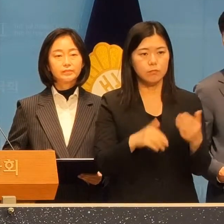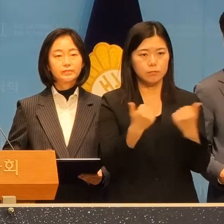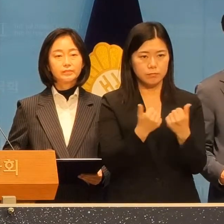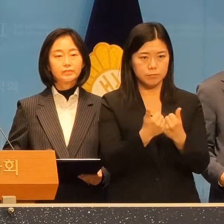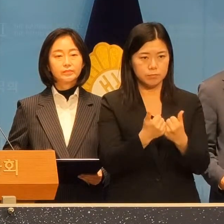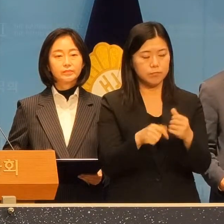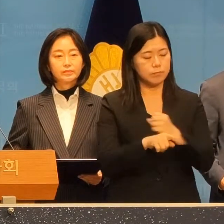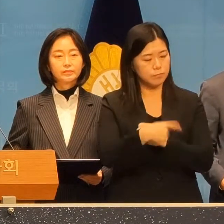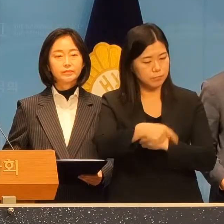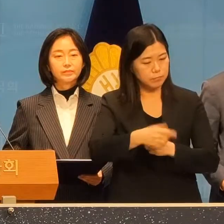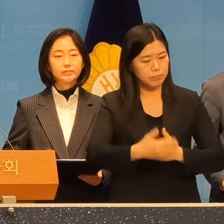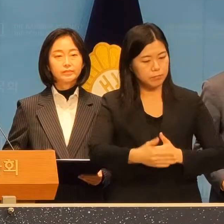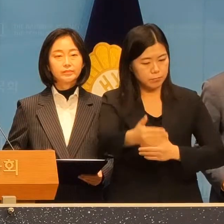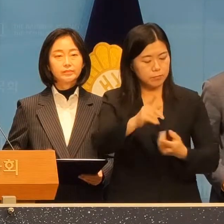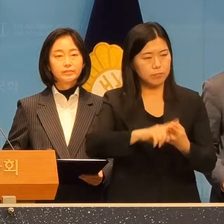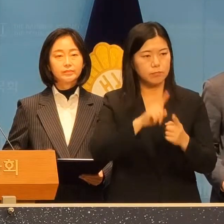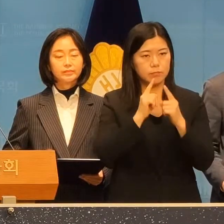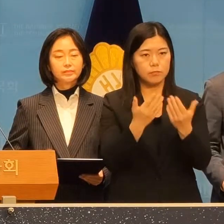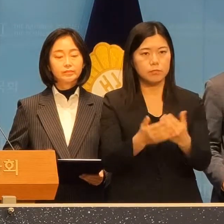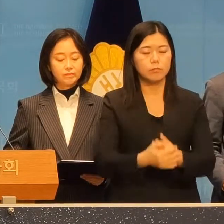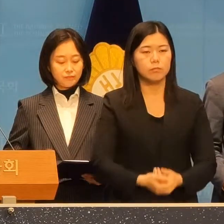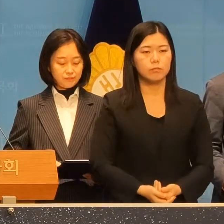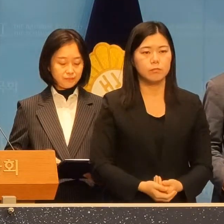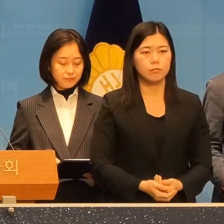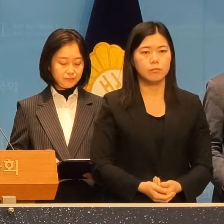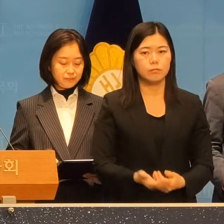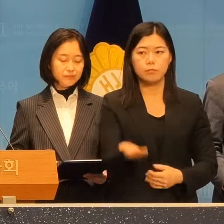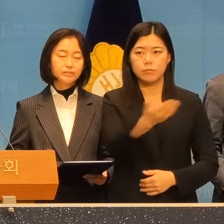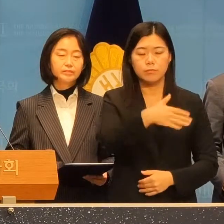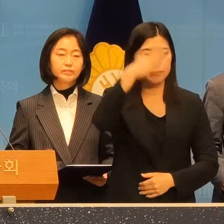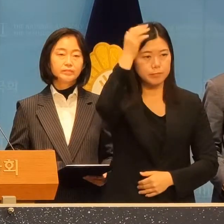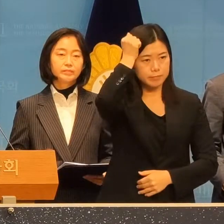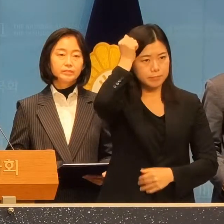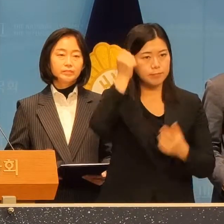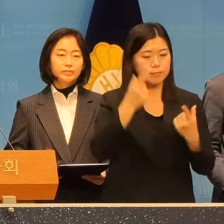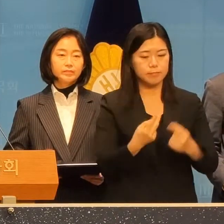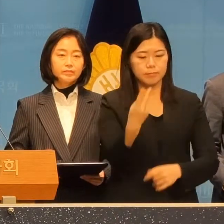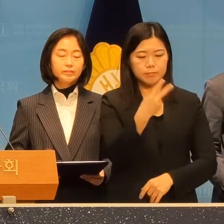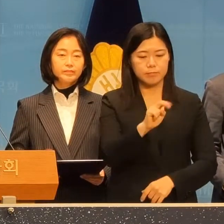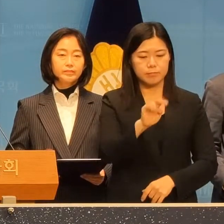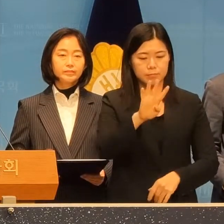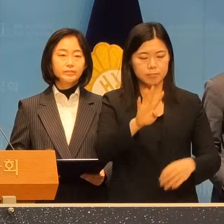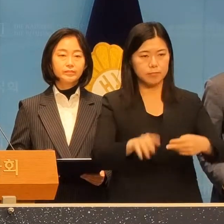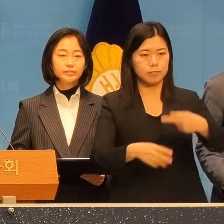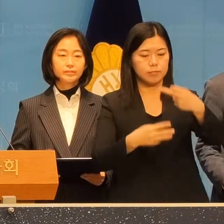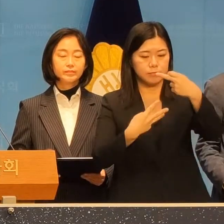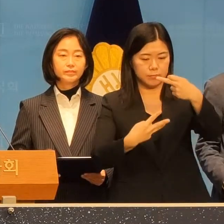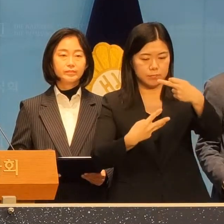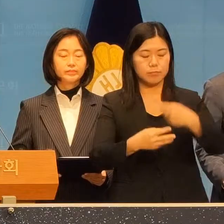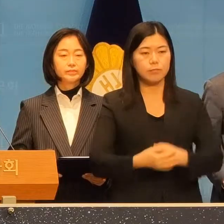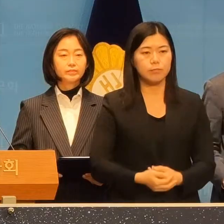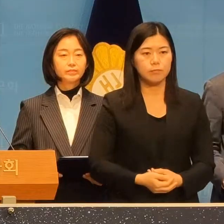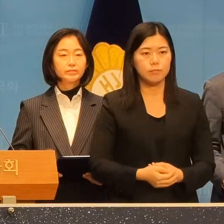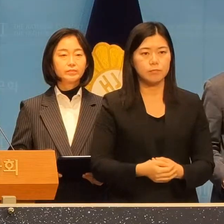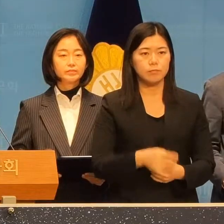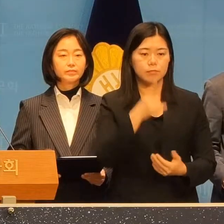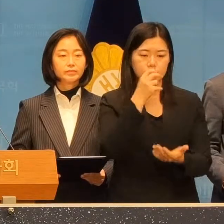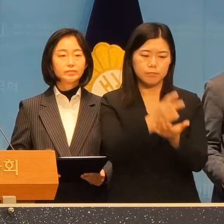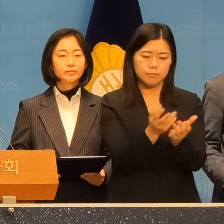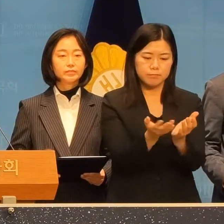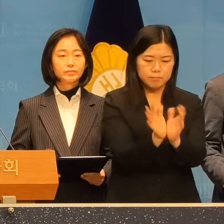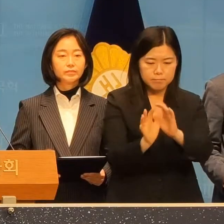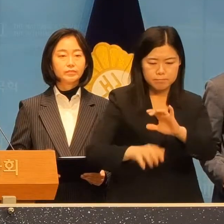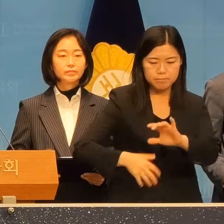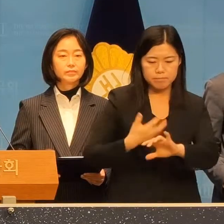경과에 대해서 말씀드립니다. 모두들 기억하시듯이 2024년 12월 3일에 위헌적인 계엄